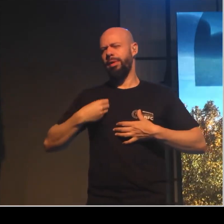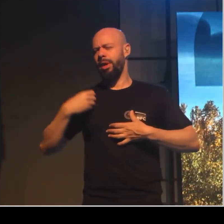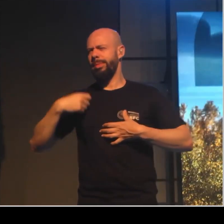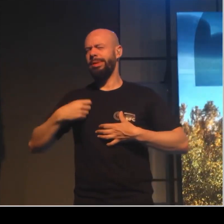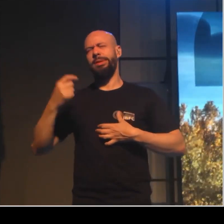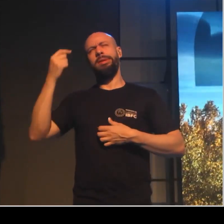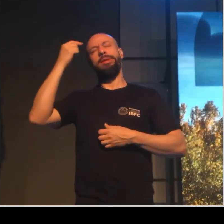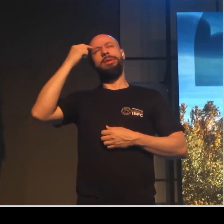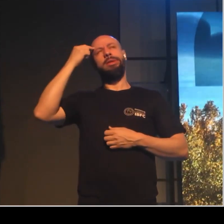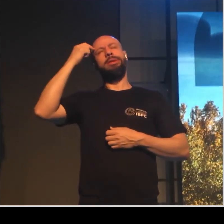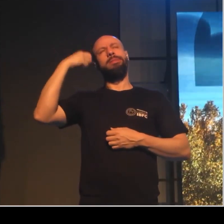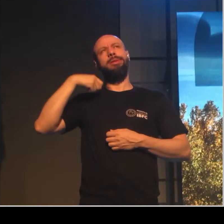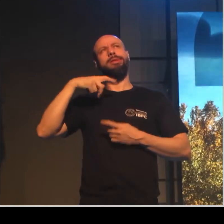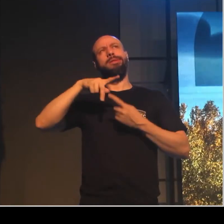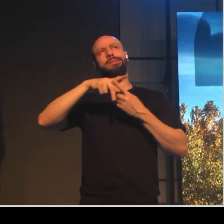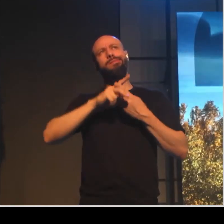repensar.